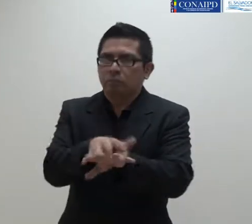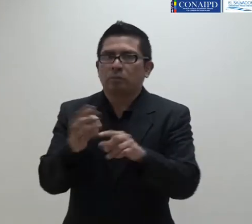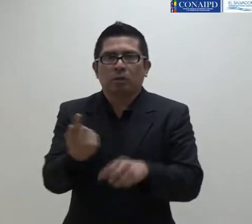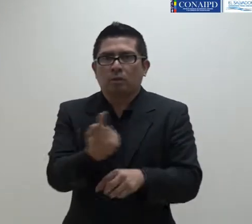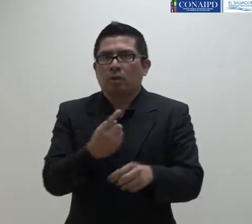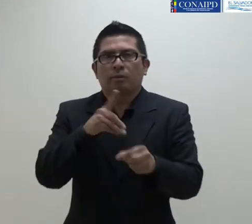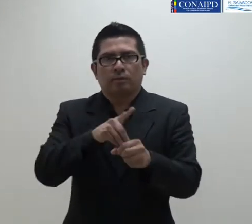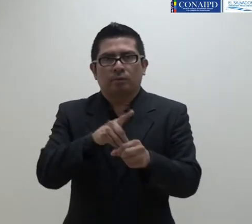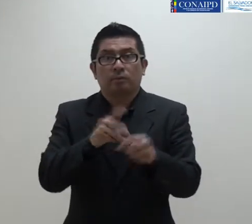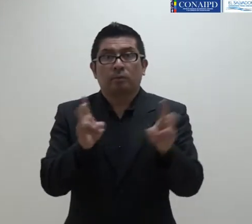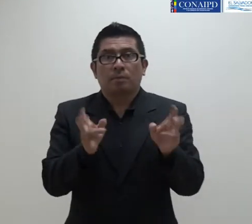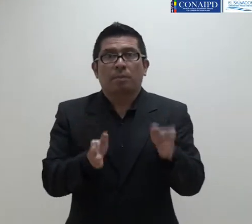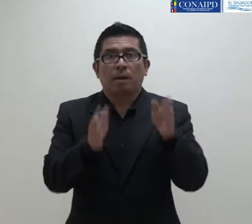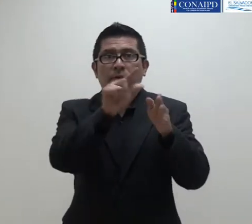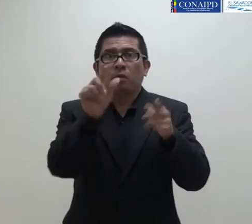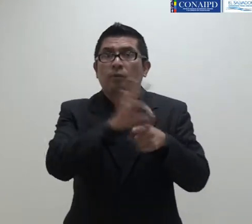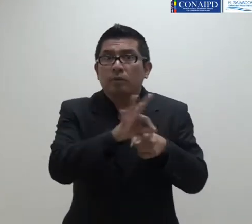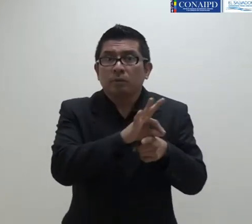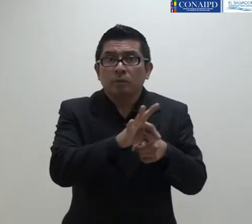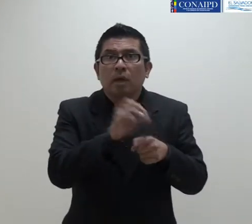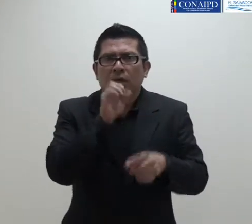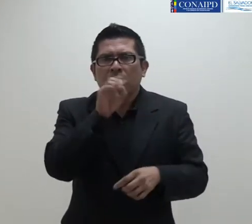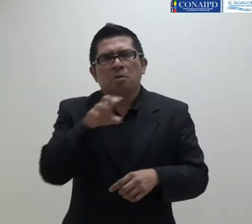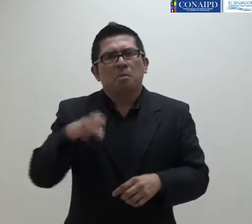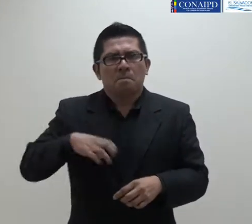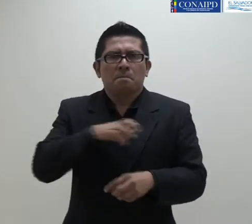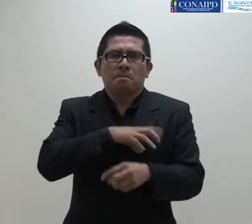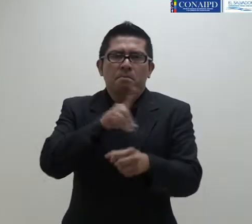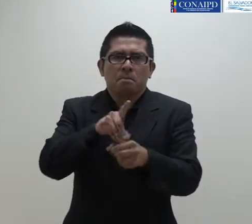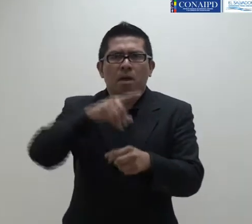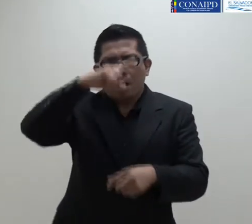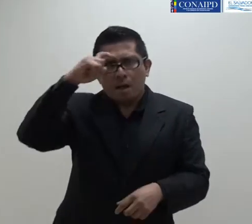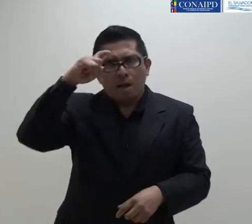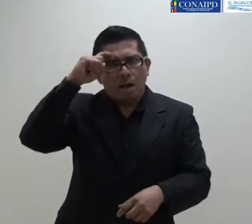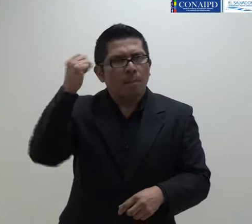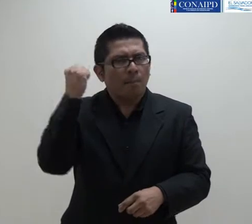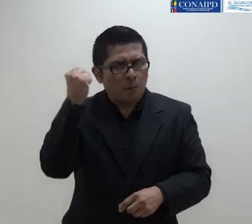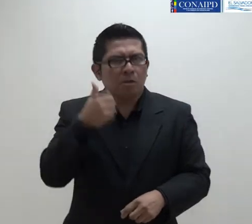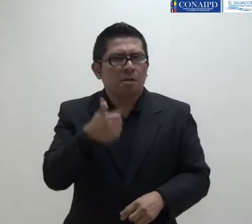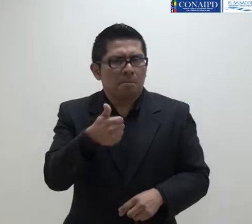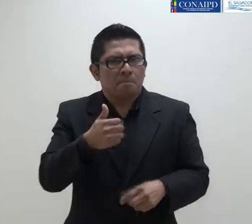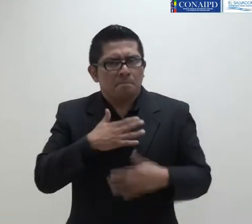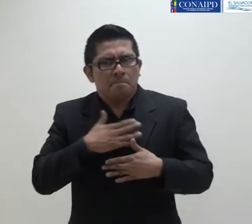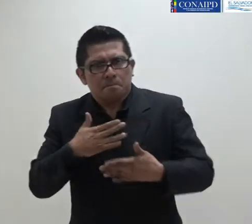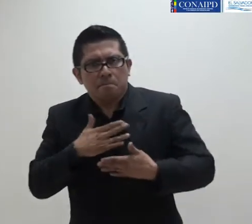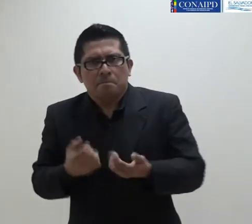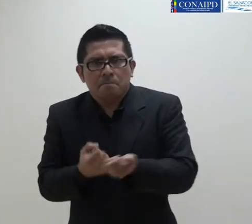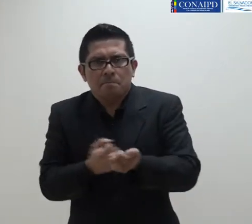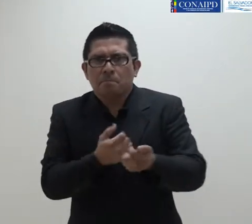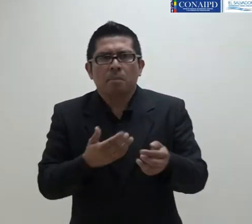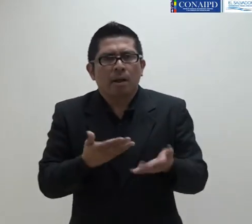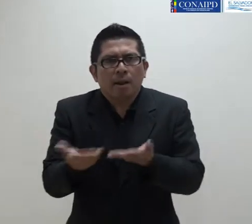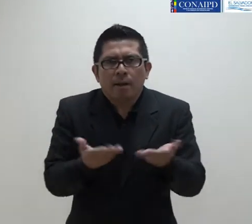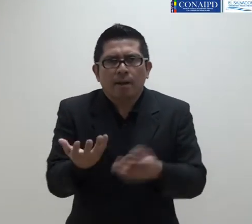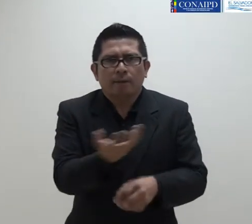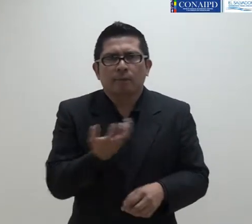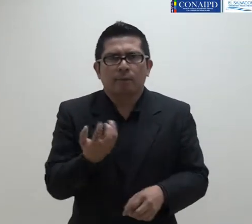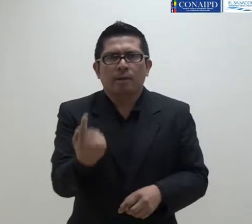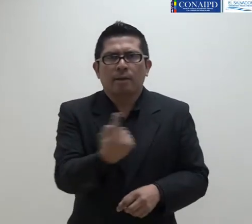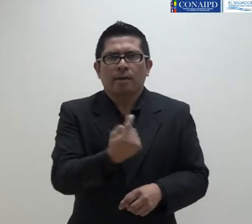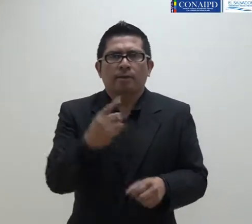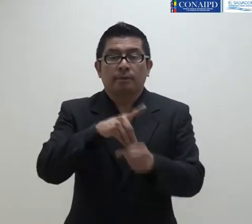discapacidad. Sobre la institucionalidad, expresó que el CONAIPD desempeña un papel positivo en el desarrollo de los servicios a las personas